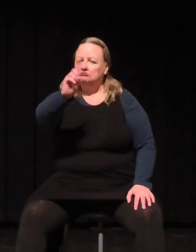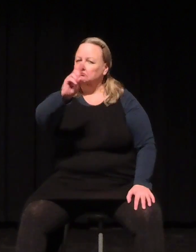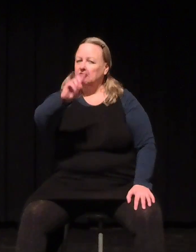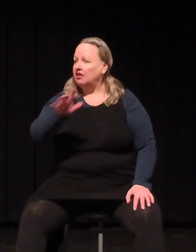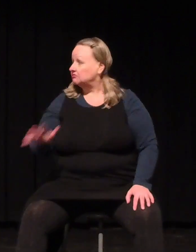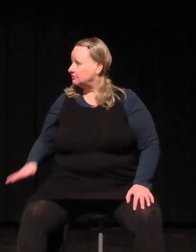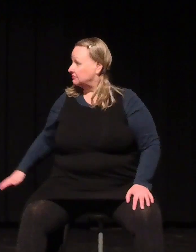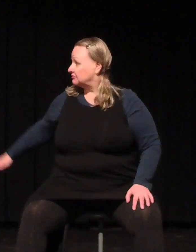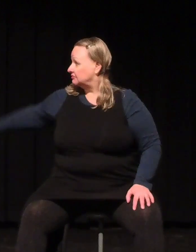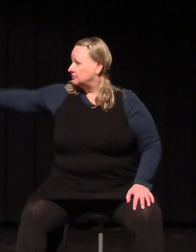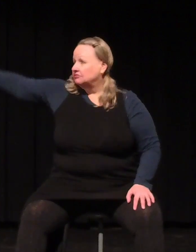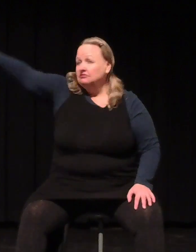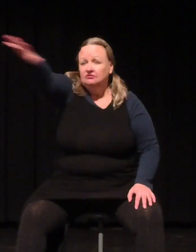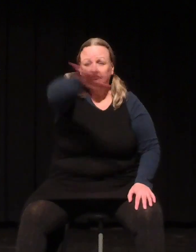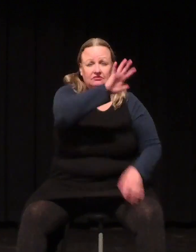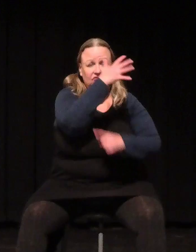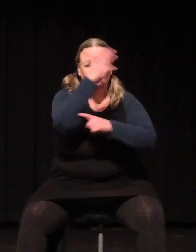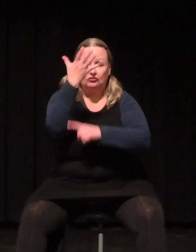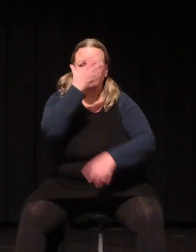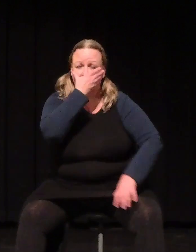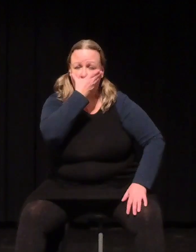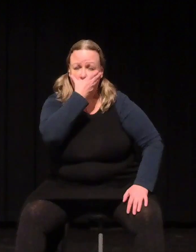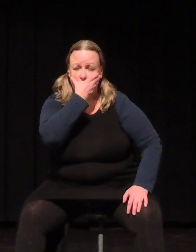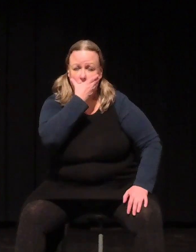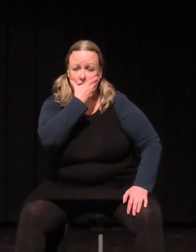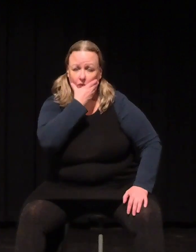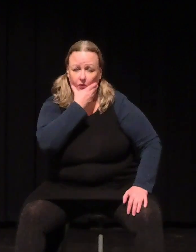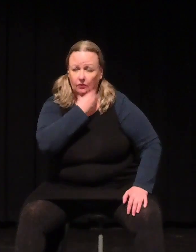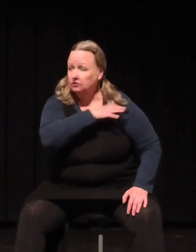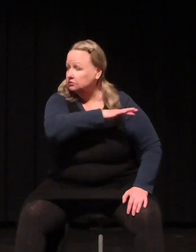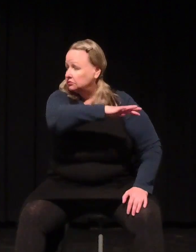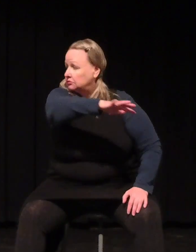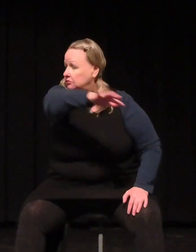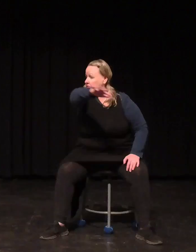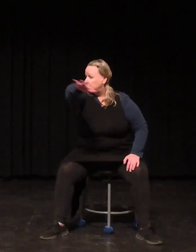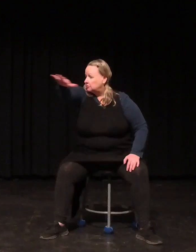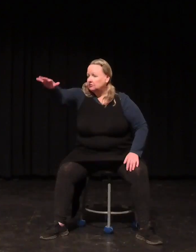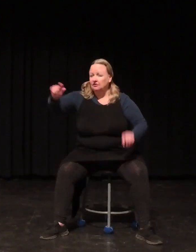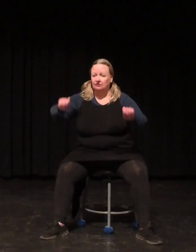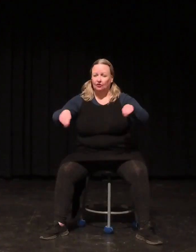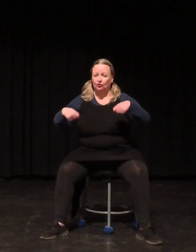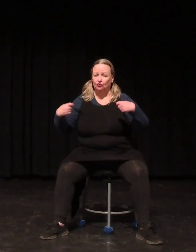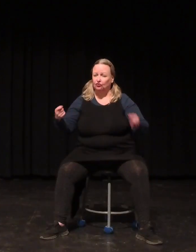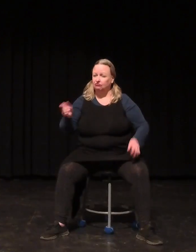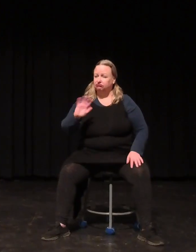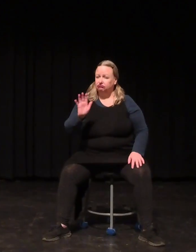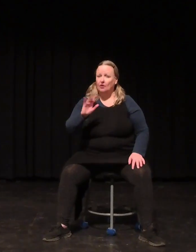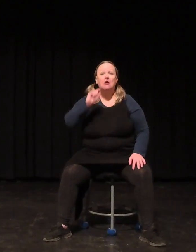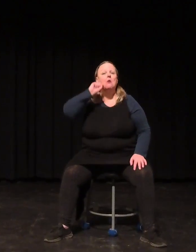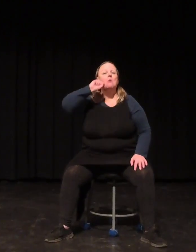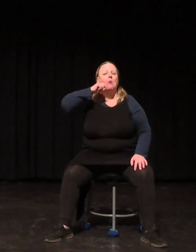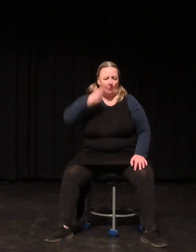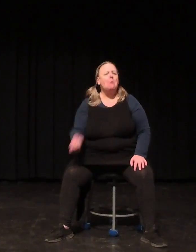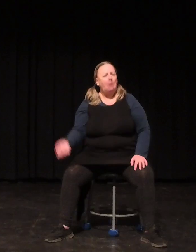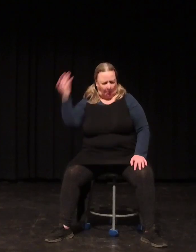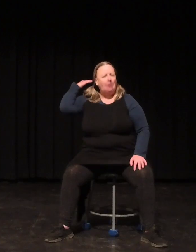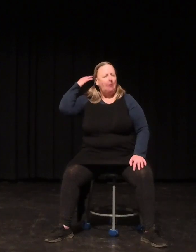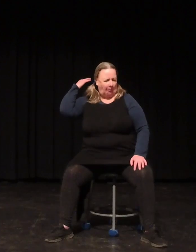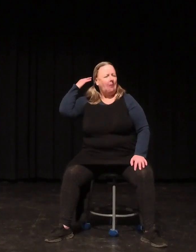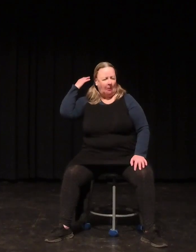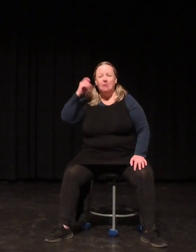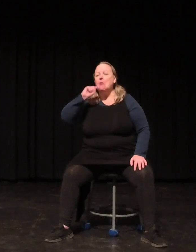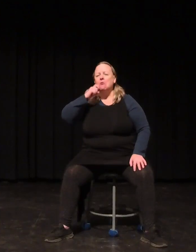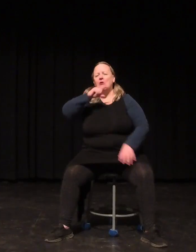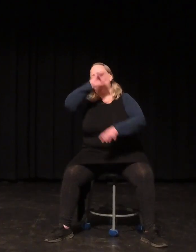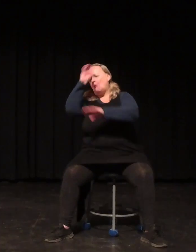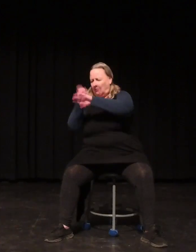Il ne faut pas jeter notre carton de lait, hein? C'est pas bon pour l'environnement. On est dans une belle forêt, hein? Faut pas polluer. La pomme, on